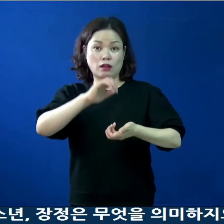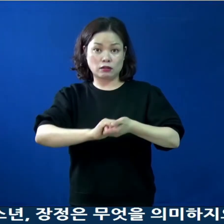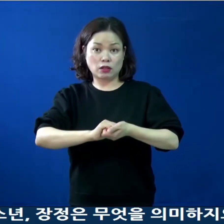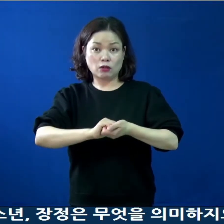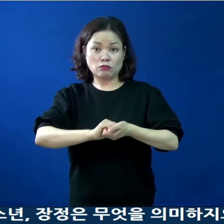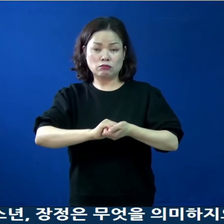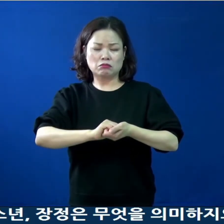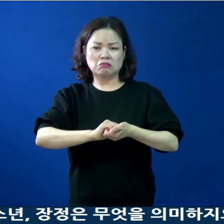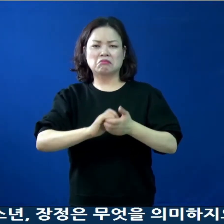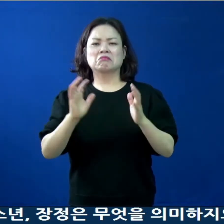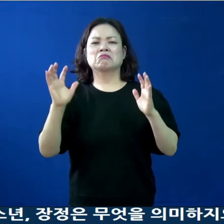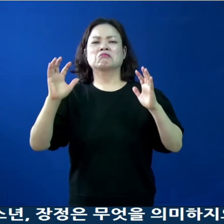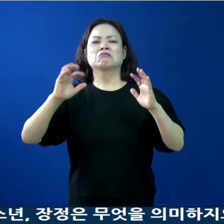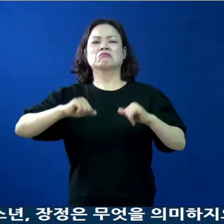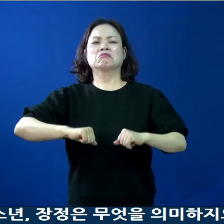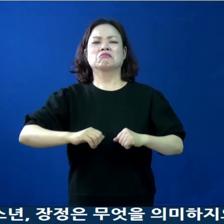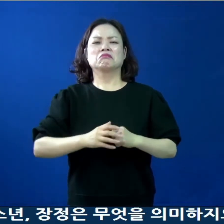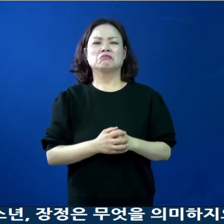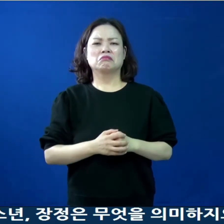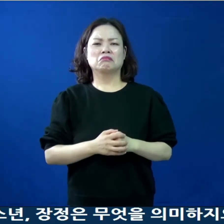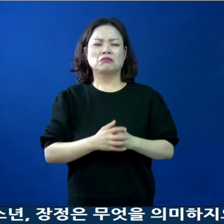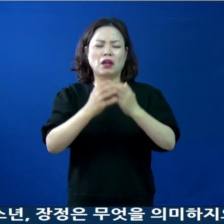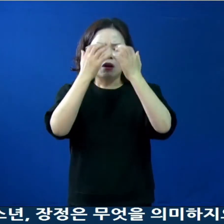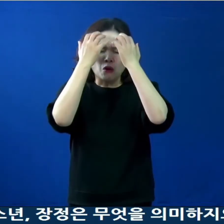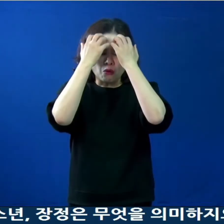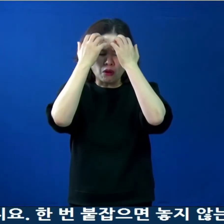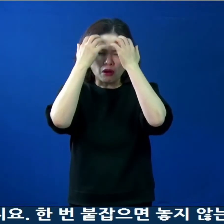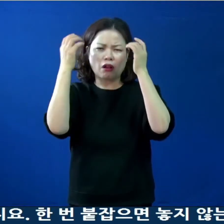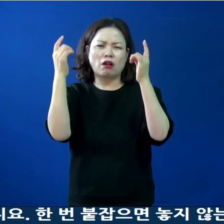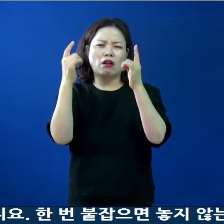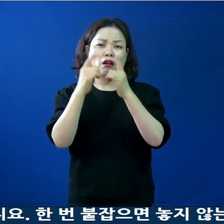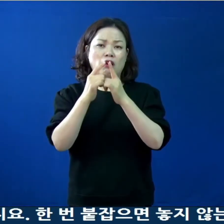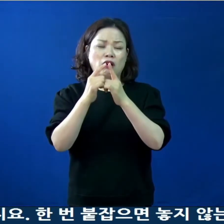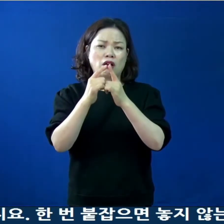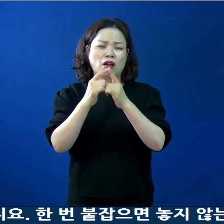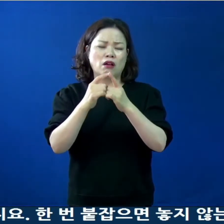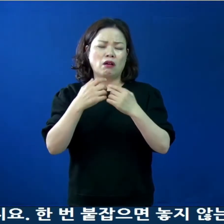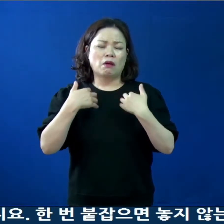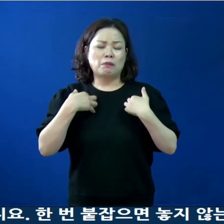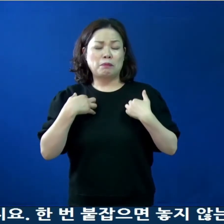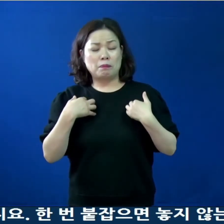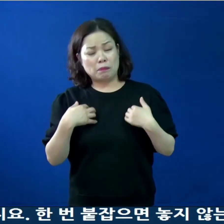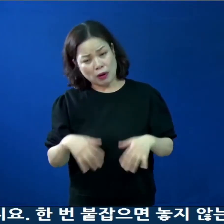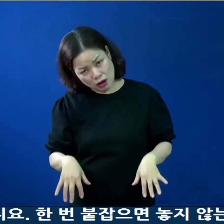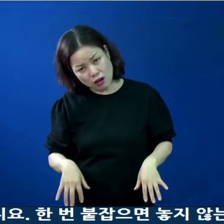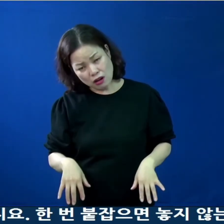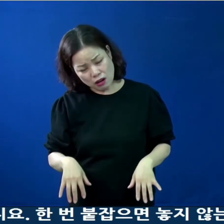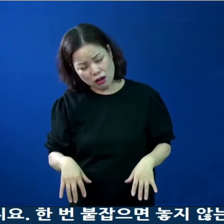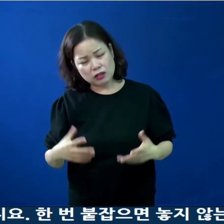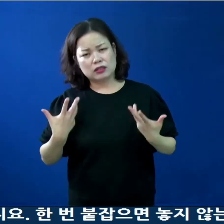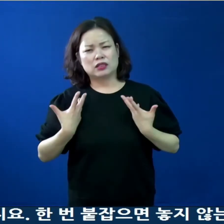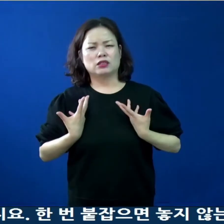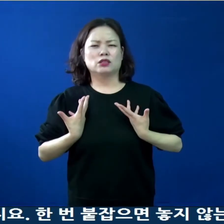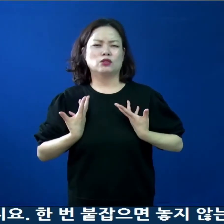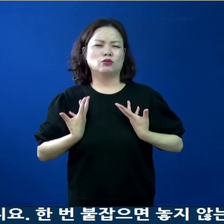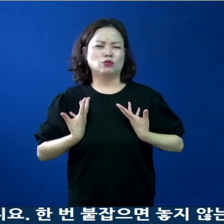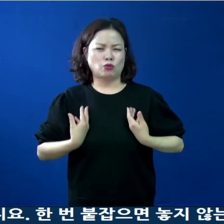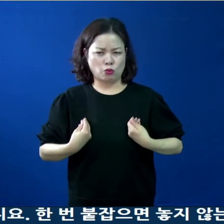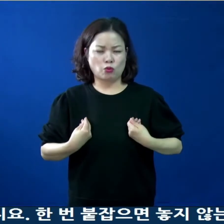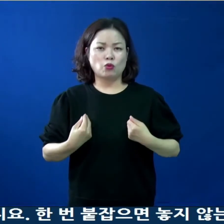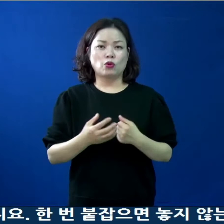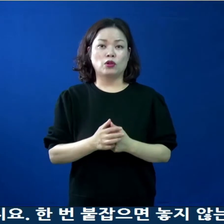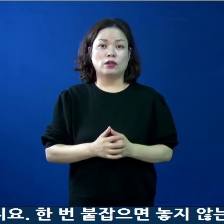것이죠. 어쩔 수 없는 환난이 닥치면 맥없이 그렇게 힘이 다 빠져 실족한다는 것입니다.